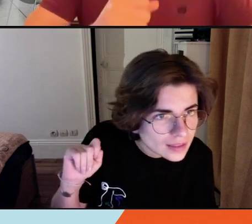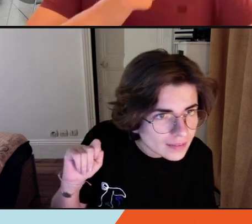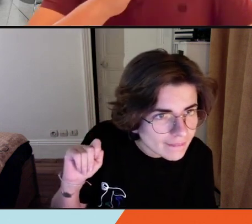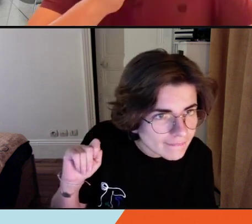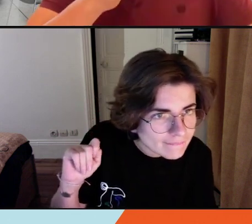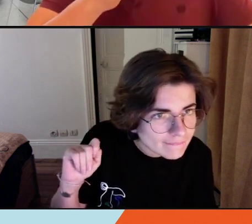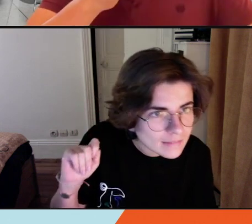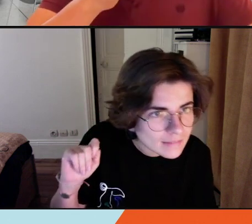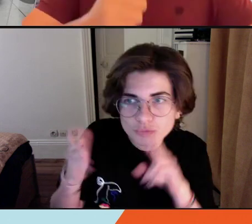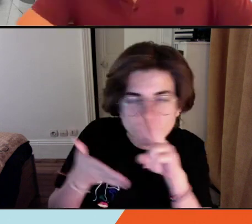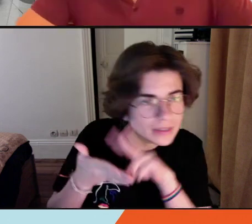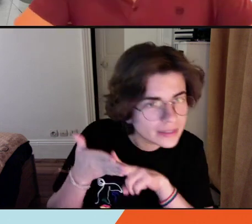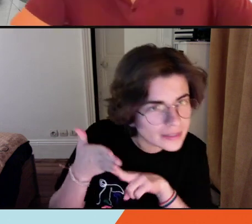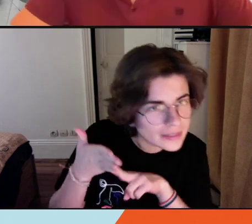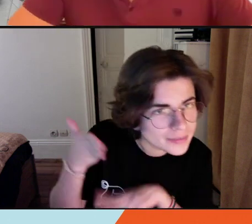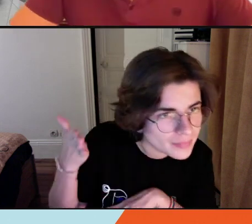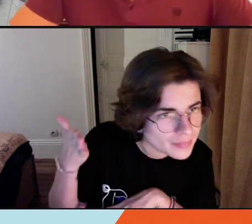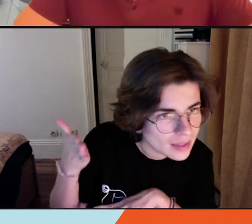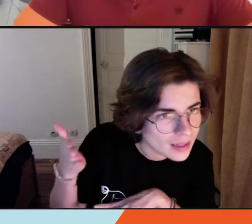je lis.